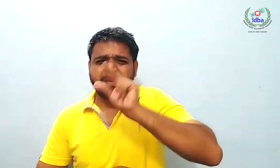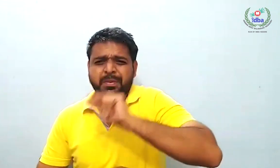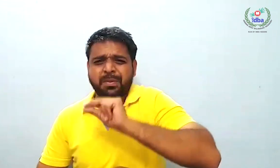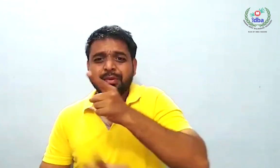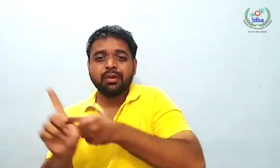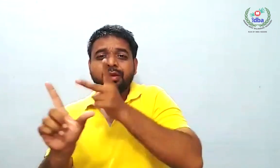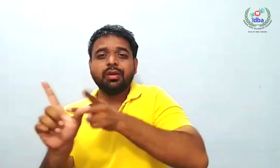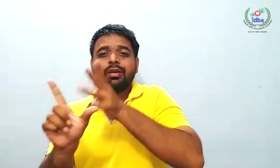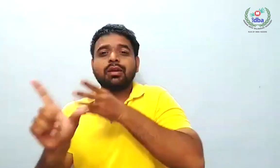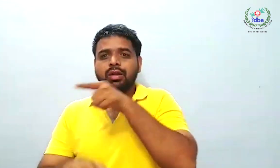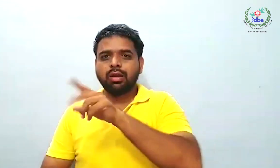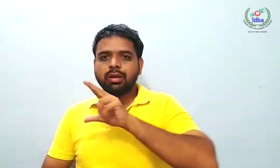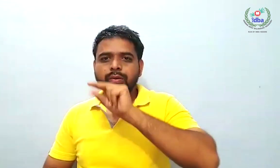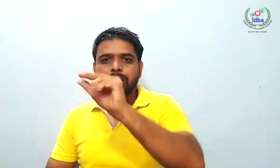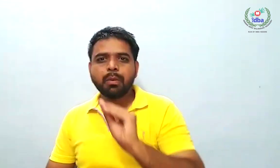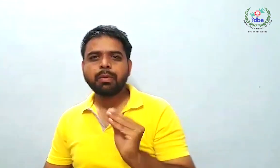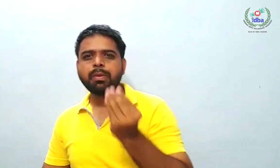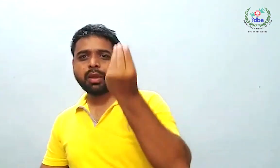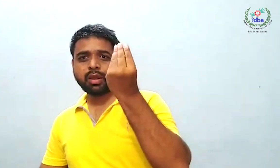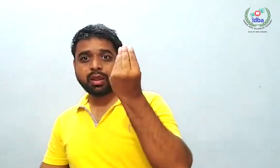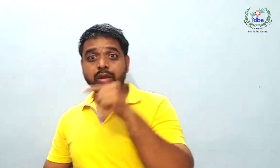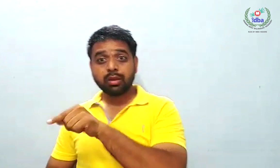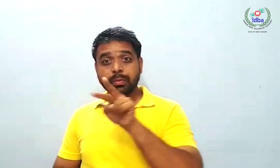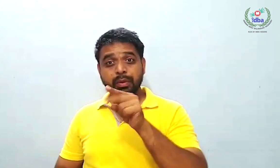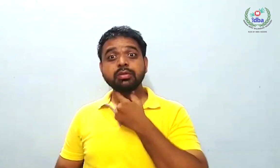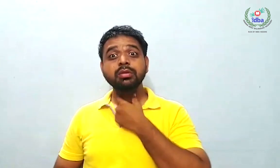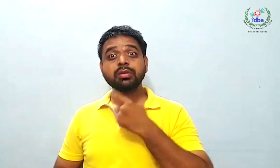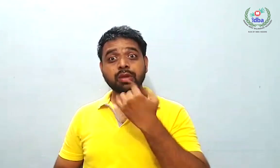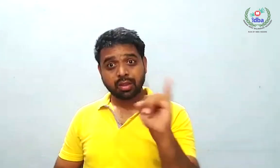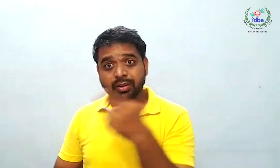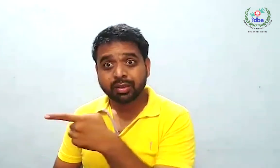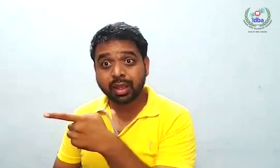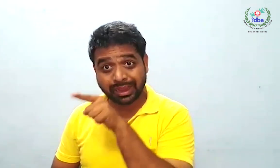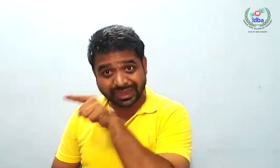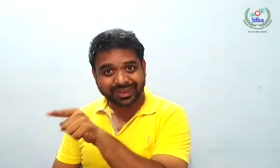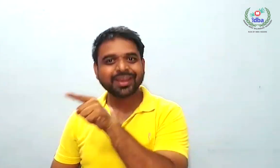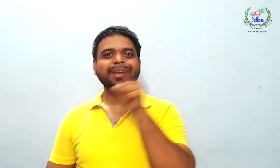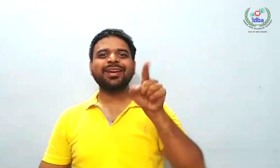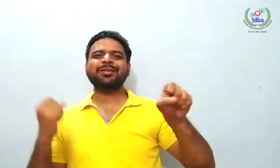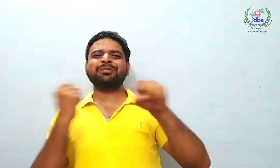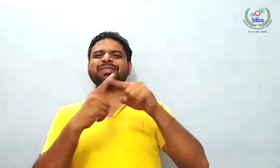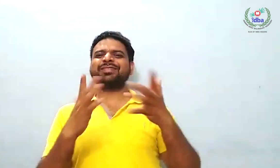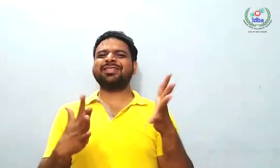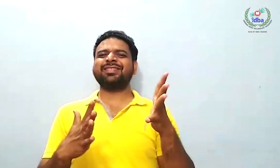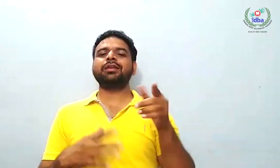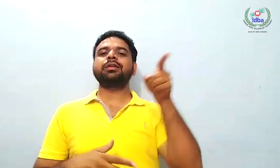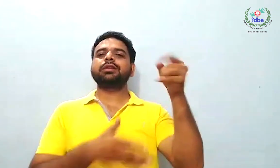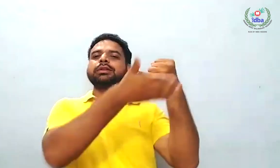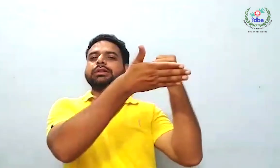मेहनत, एवीटीज के बाद में कुछ हद तक बोलने में सक्षम हो पाते हैं। तो क्या उनका स्पीच ऑर्गन्स खराब हैं? नहीं। इसलिए यह पहला